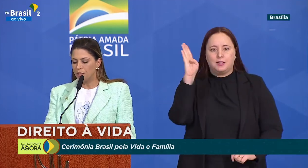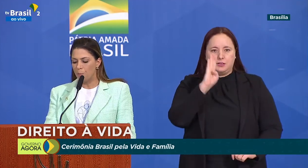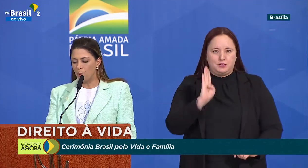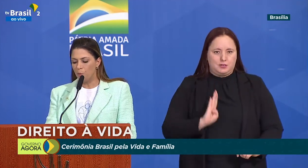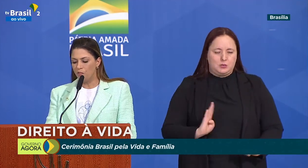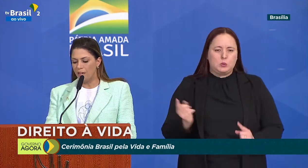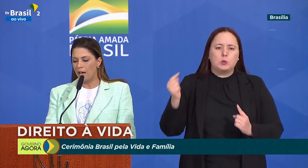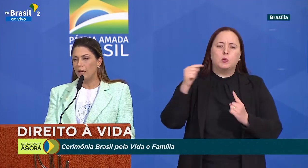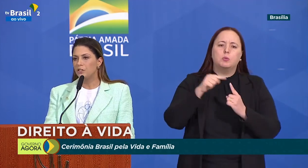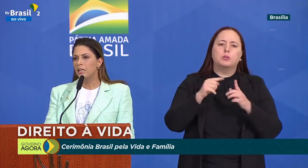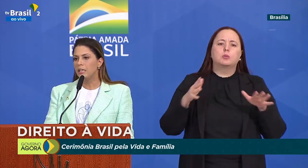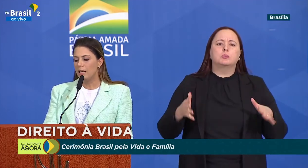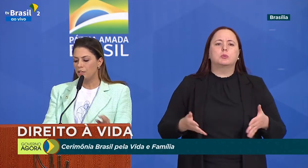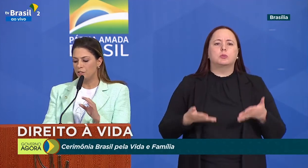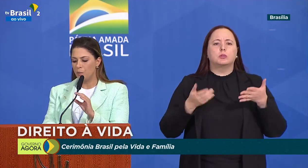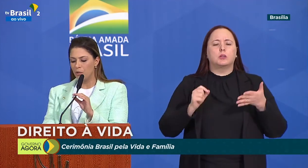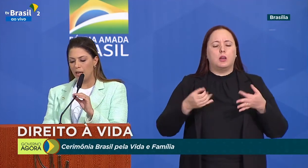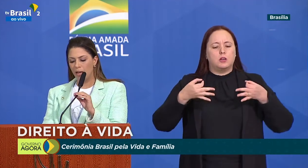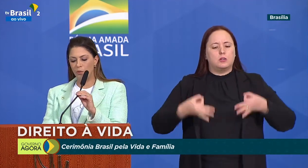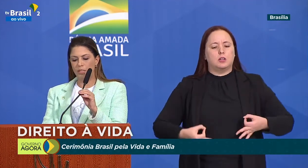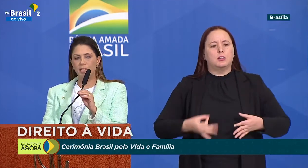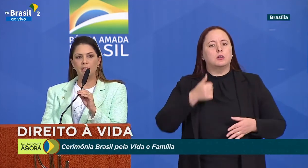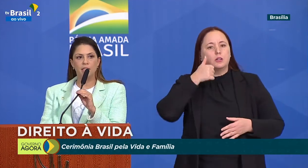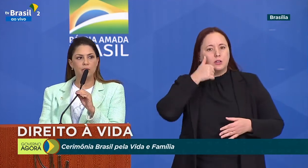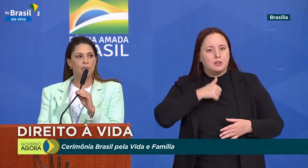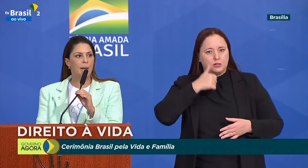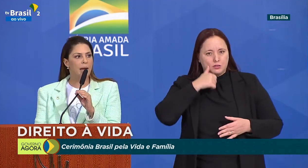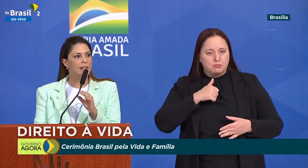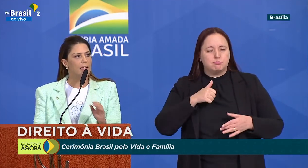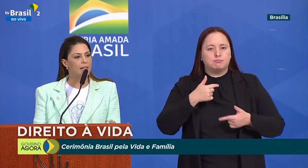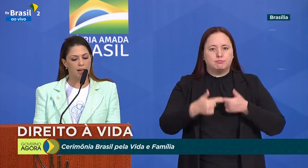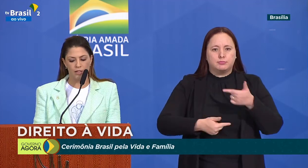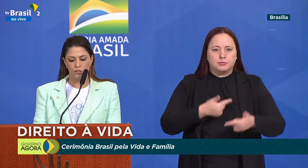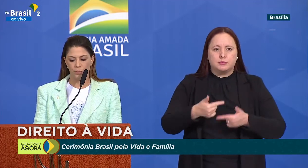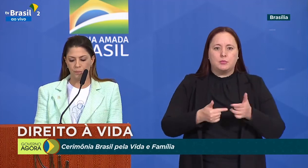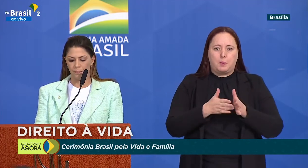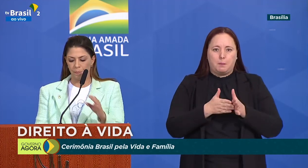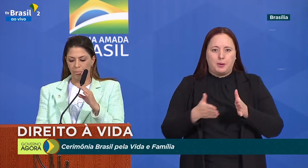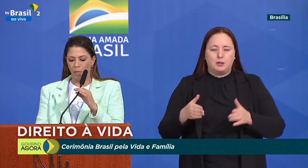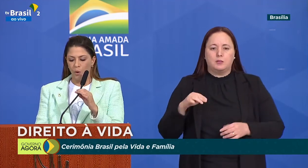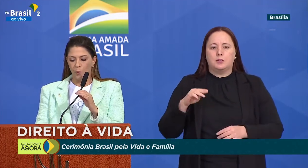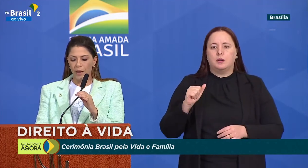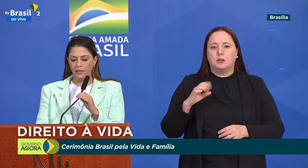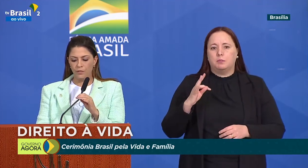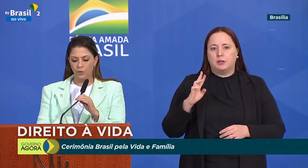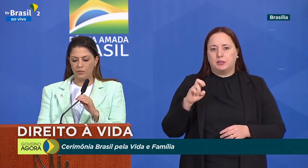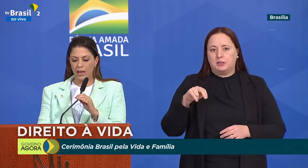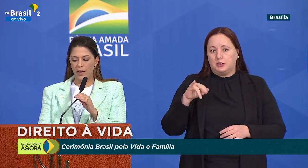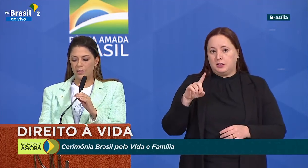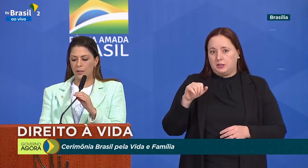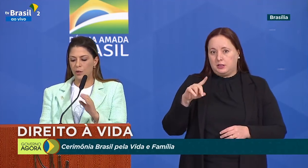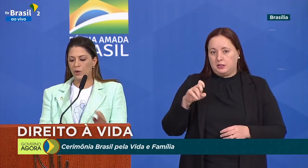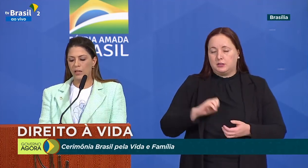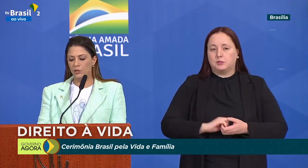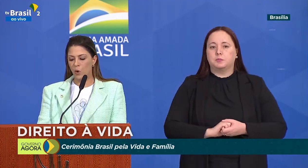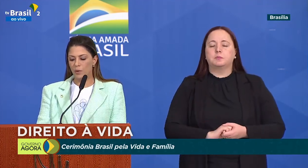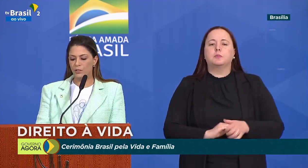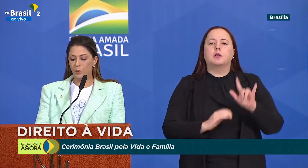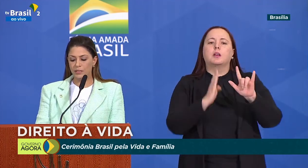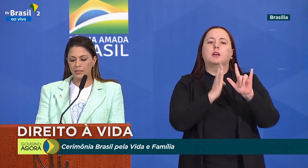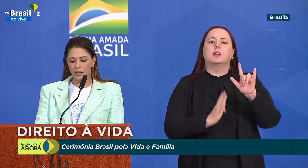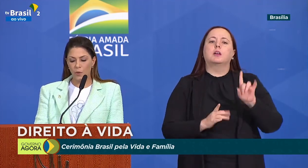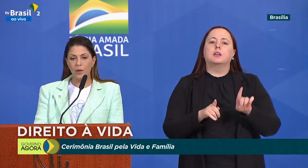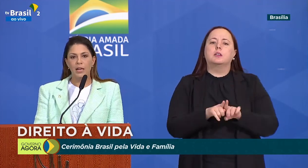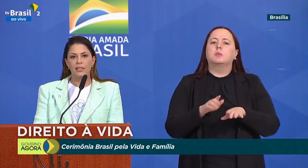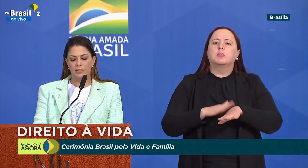que busca promover a dignidade da mulher no Exercício da Maternidade o padre a voluntária também